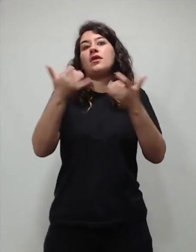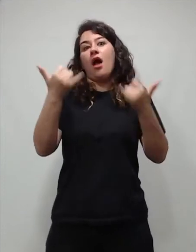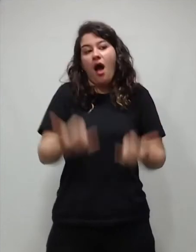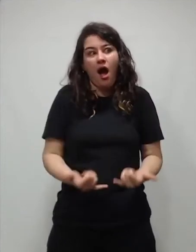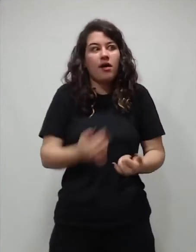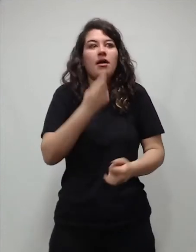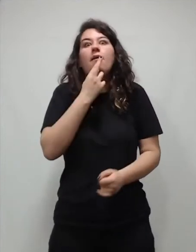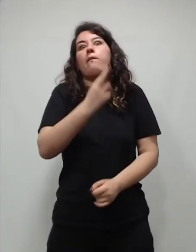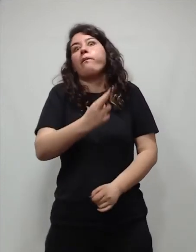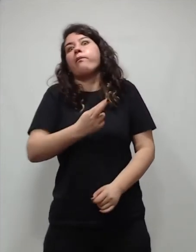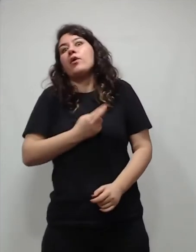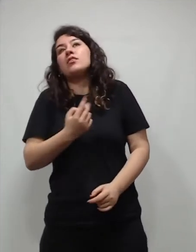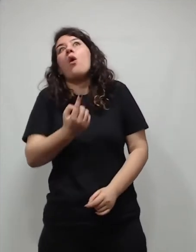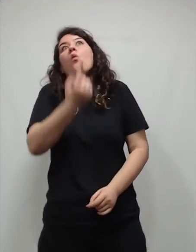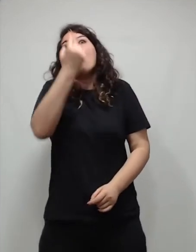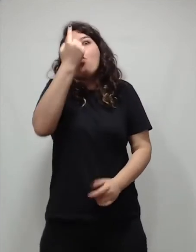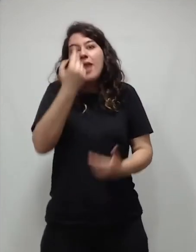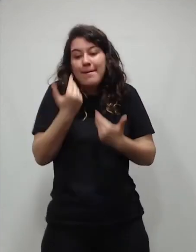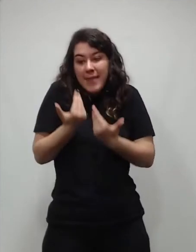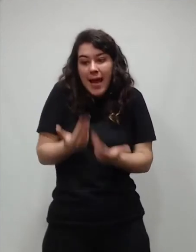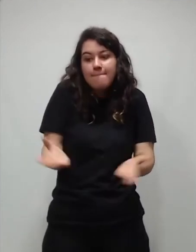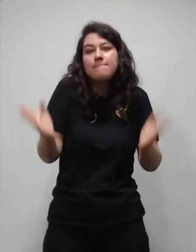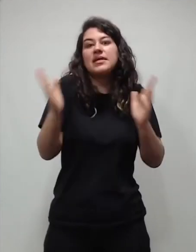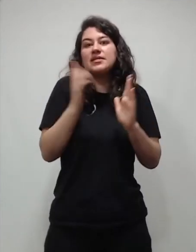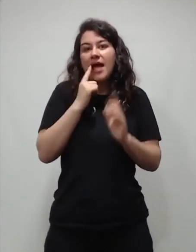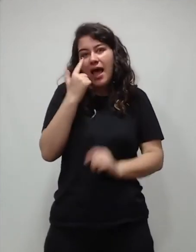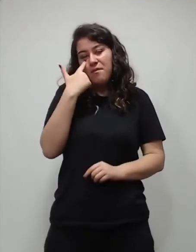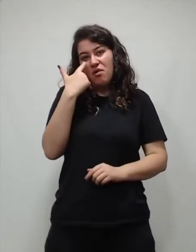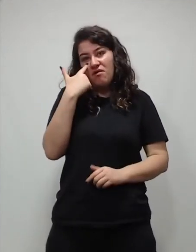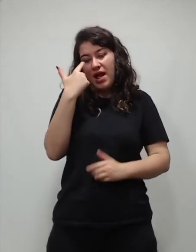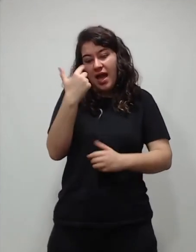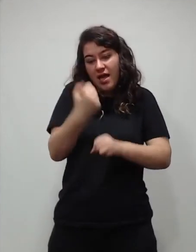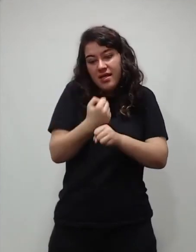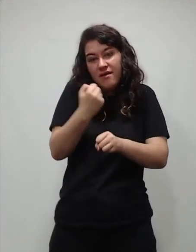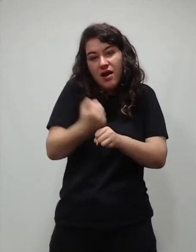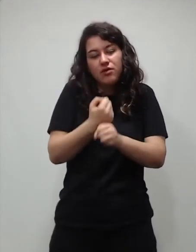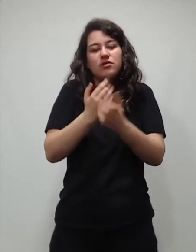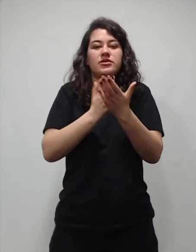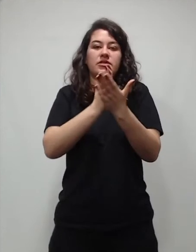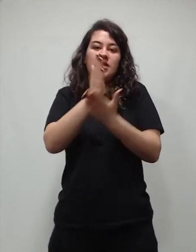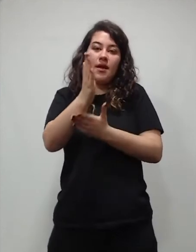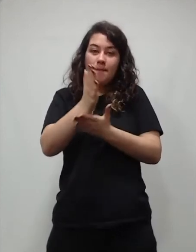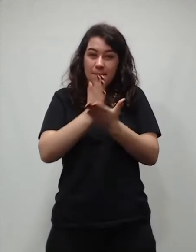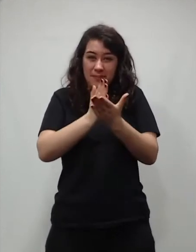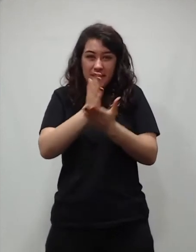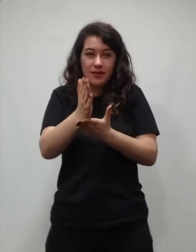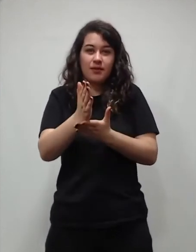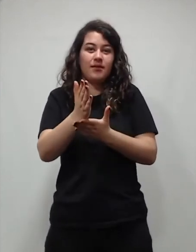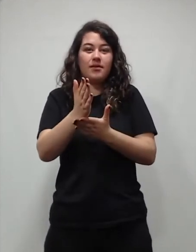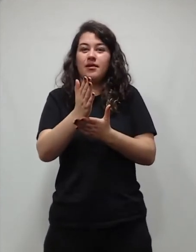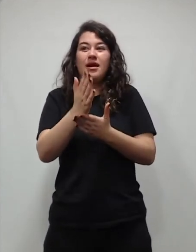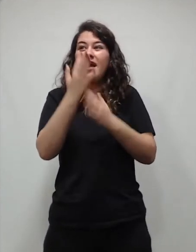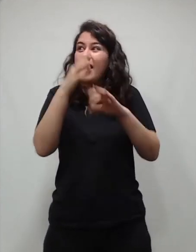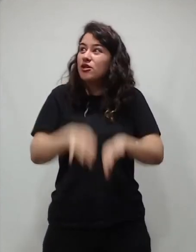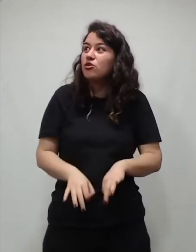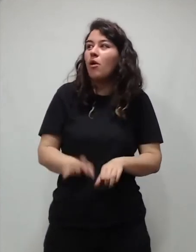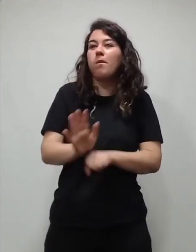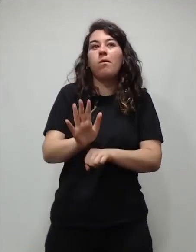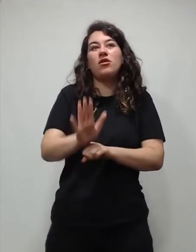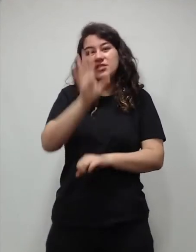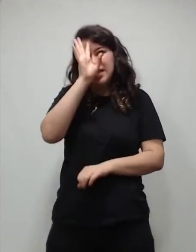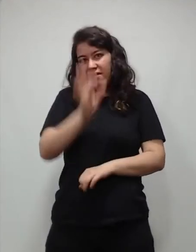lugar donde hay alguna respuesta para empezar a transitar este camino que siempre resulta incierto.